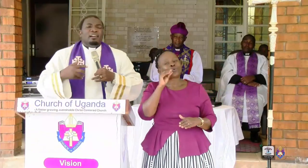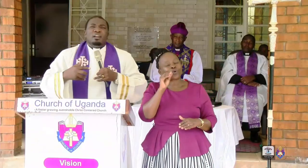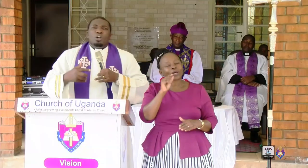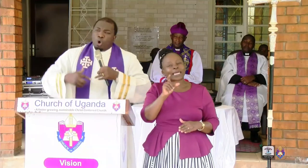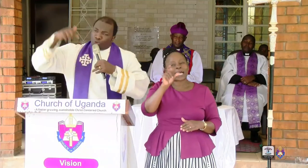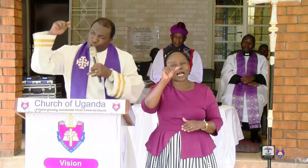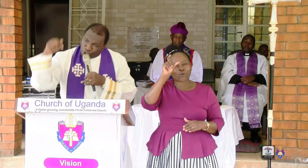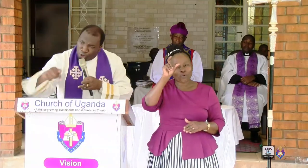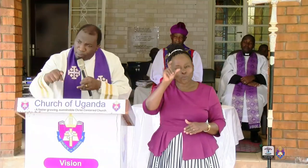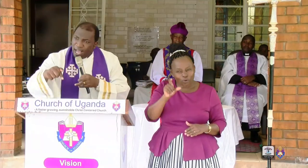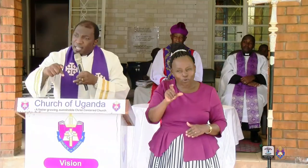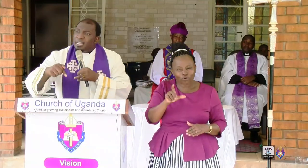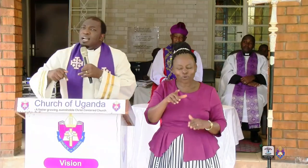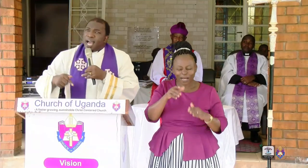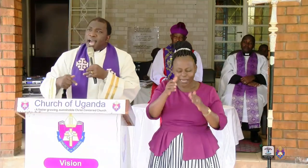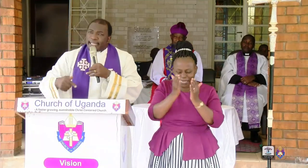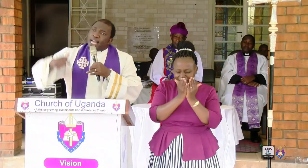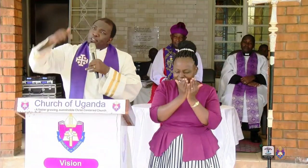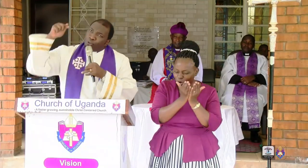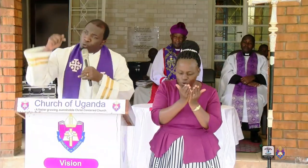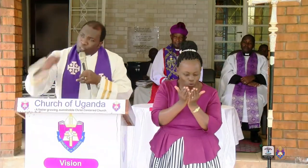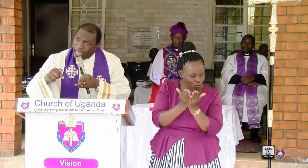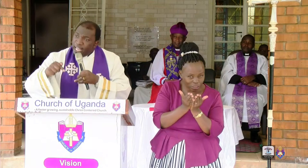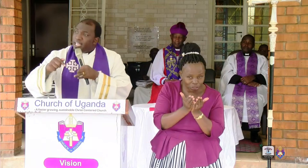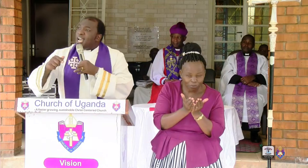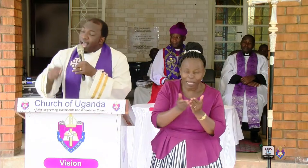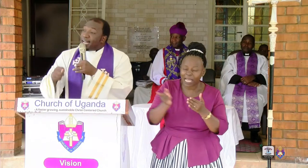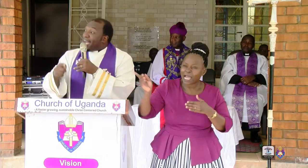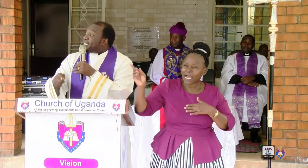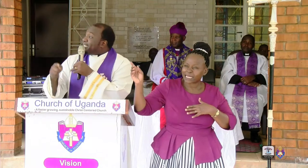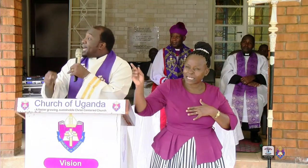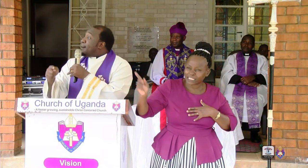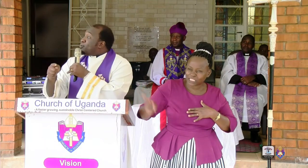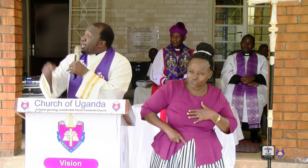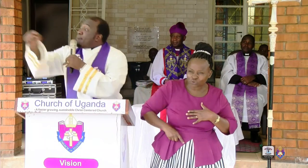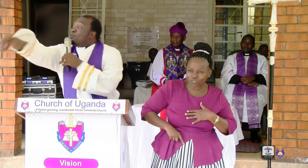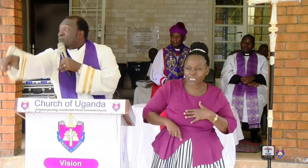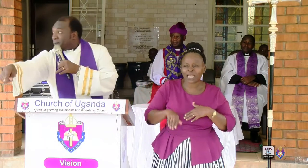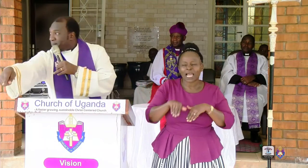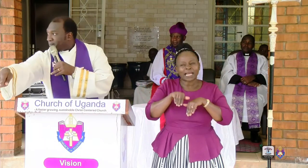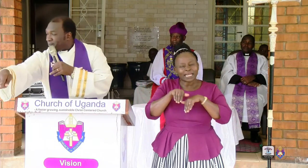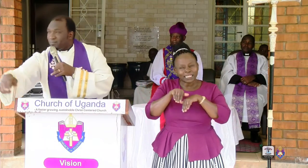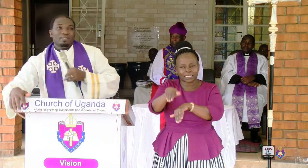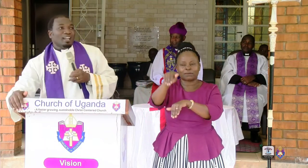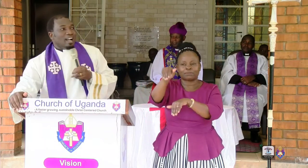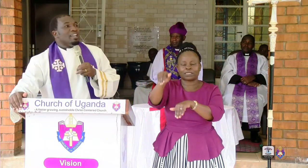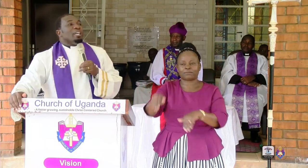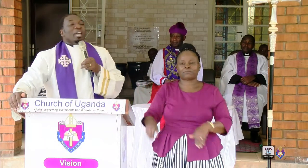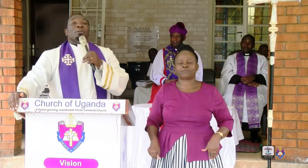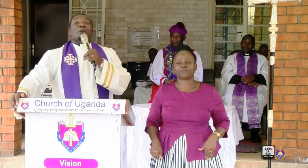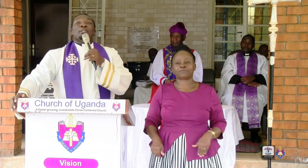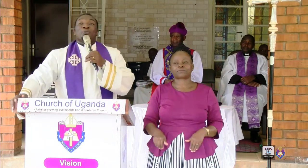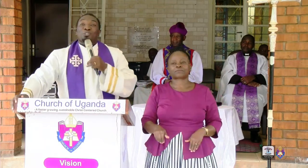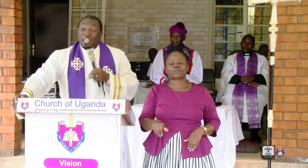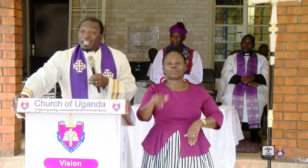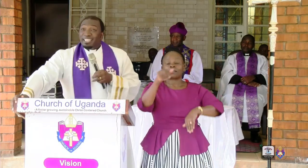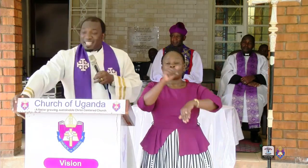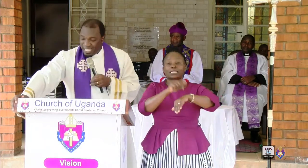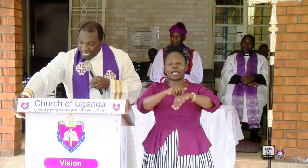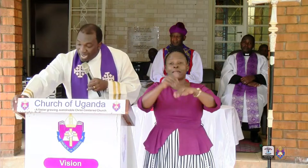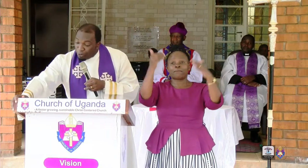agenda okukisoma atachi kute atachi tambuliremu ebiro